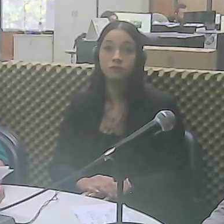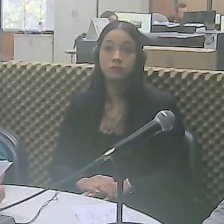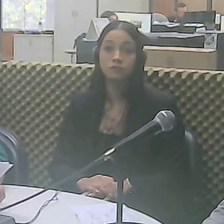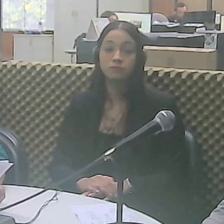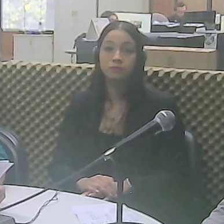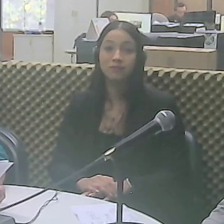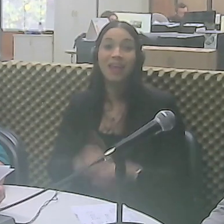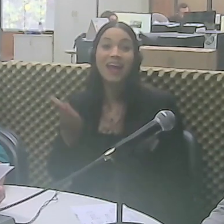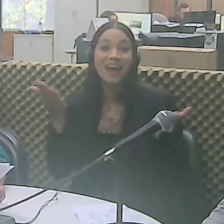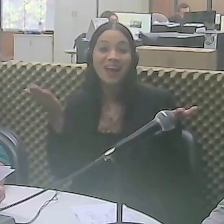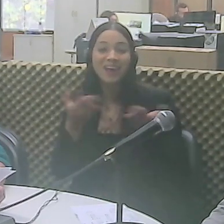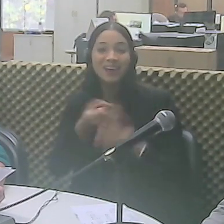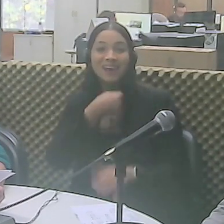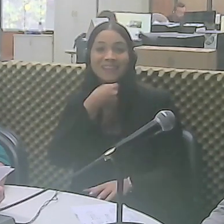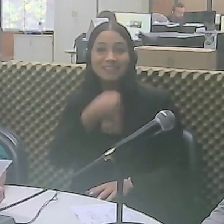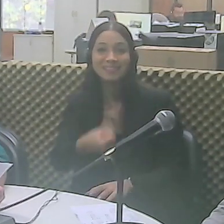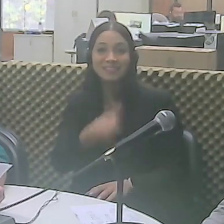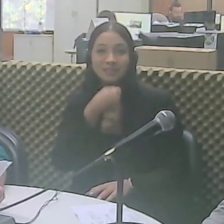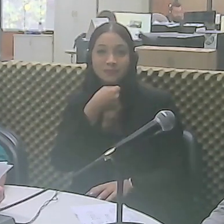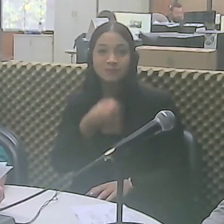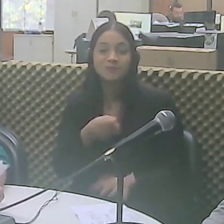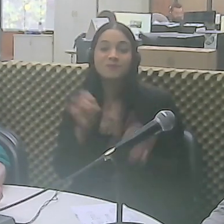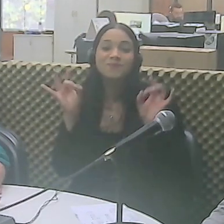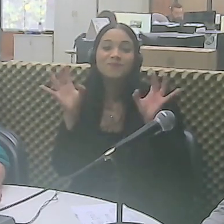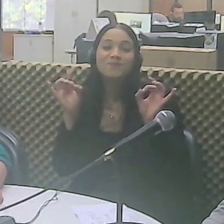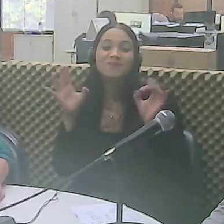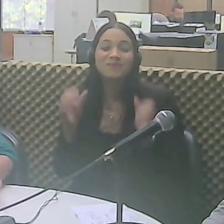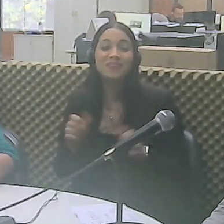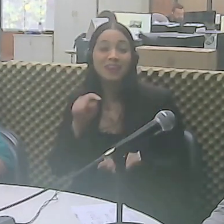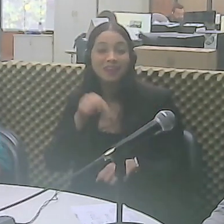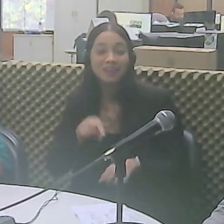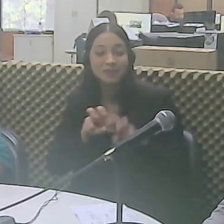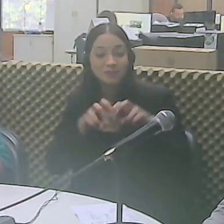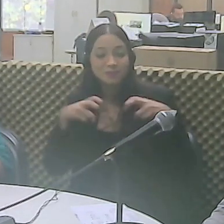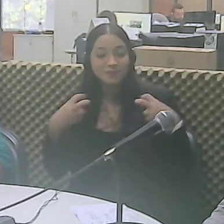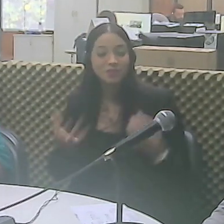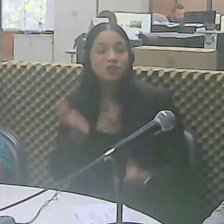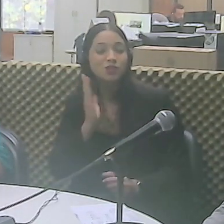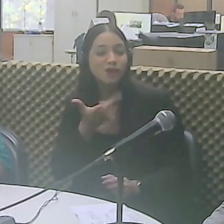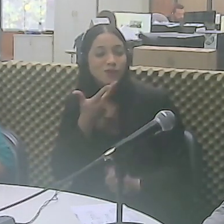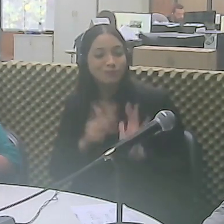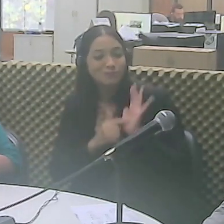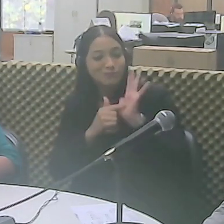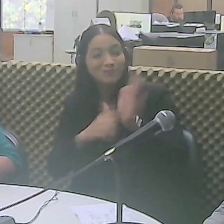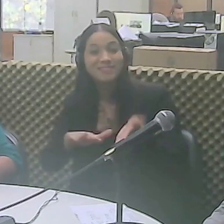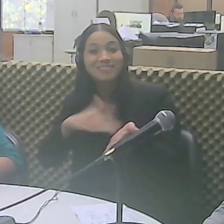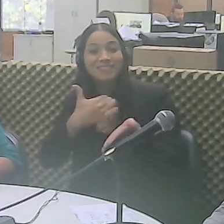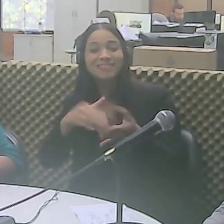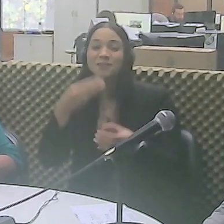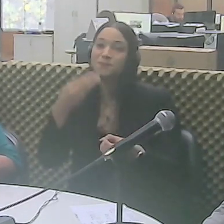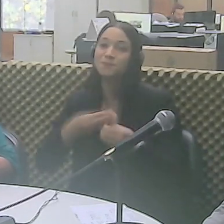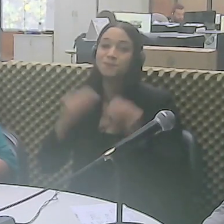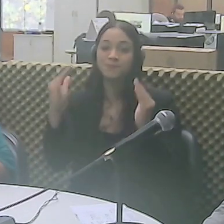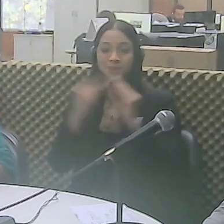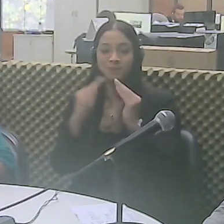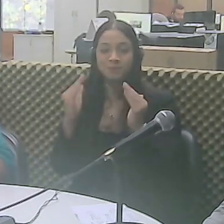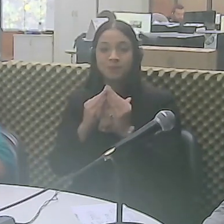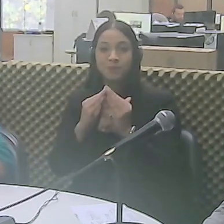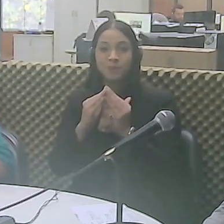E chegou a hora da nossa entrevista especial aqui em nosso estúdio, como eu já apresentei, o secretário municipal de